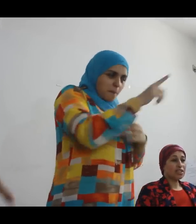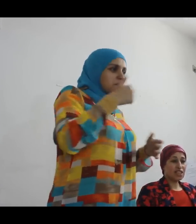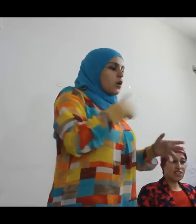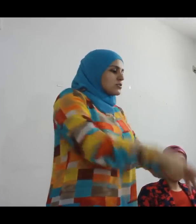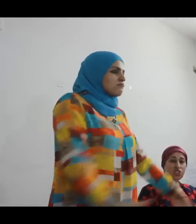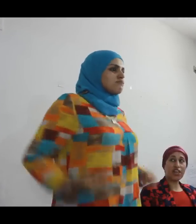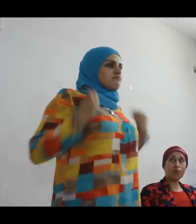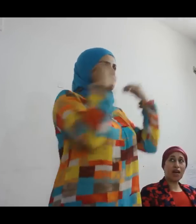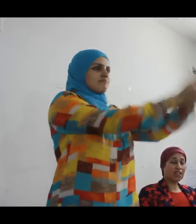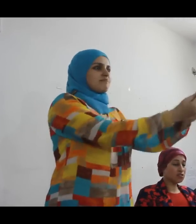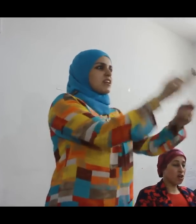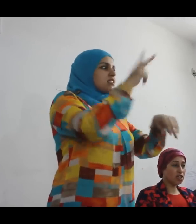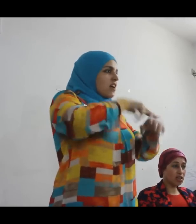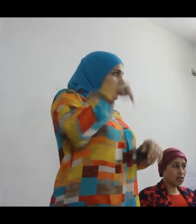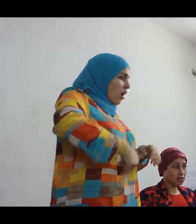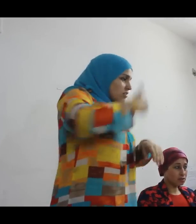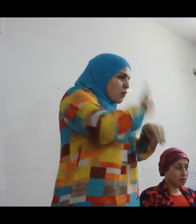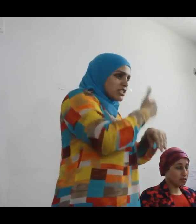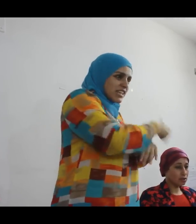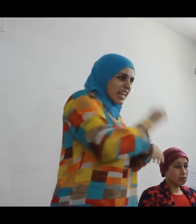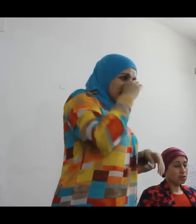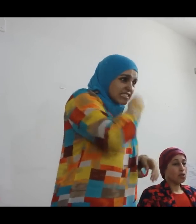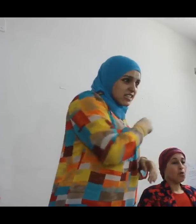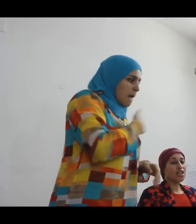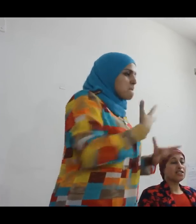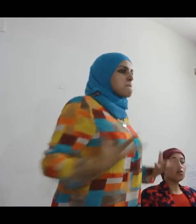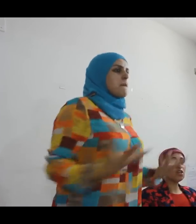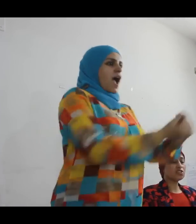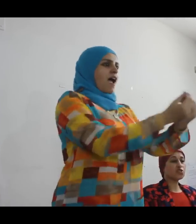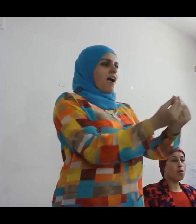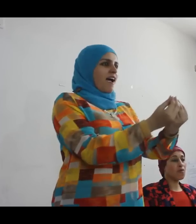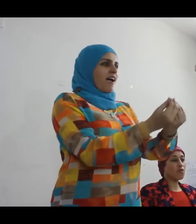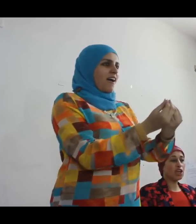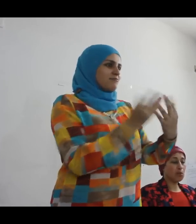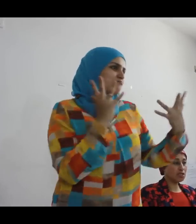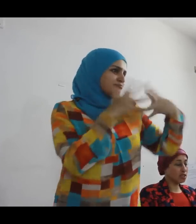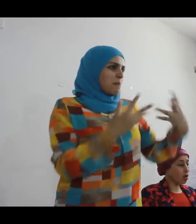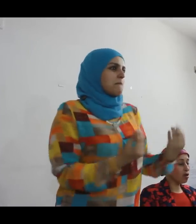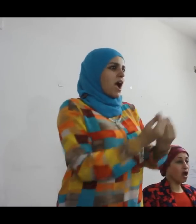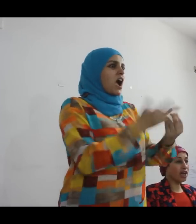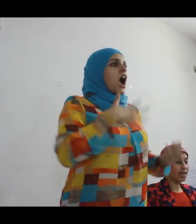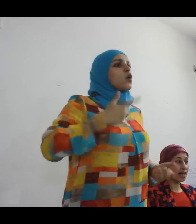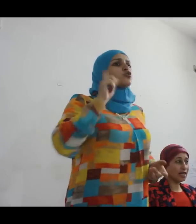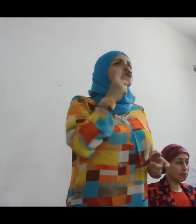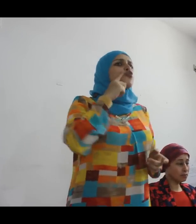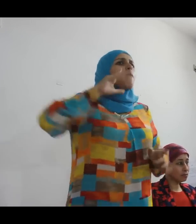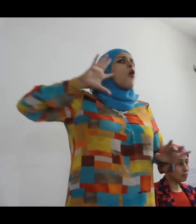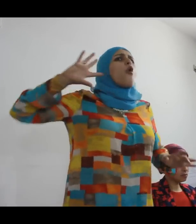والمؤسسة بتشارك معانا النهاردة وعايزين كل الصم في كل مصر يوقع على العلم